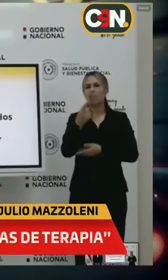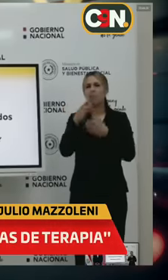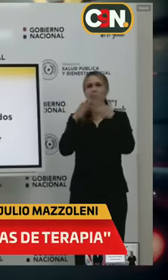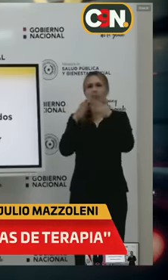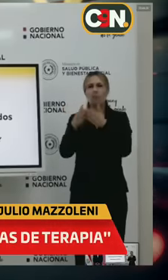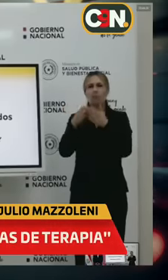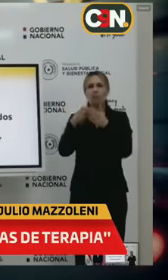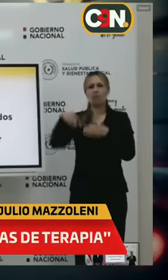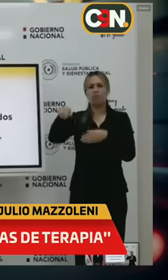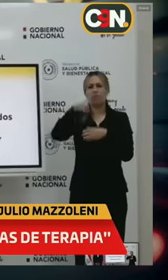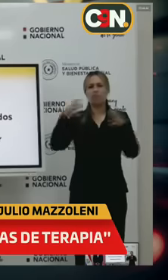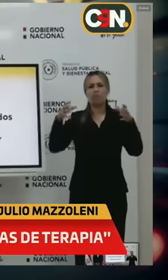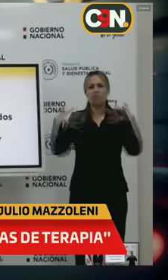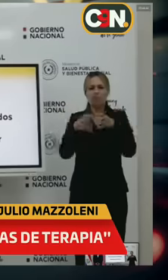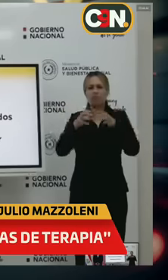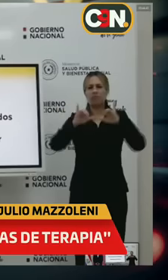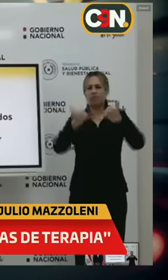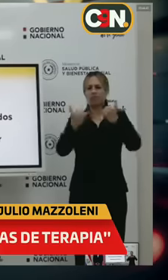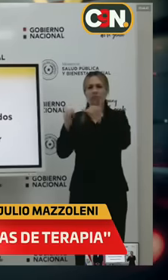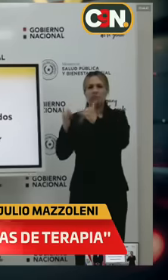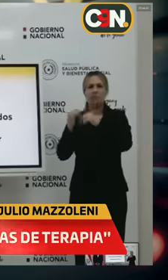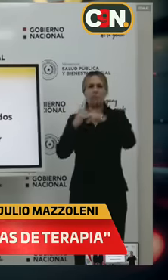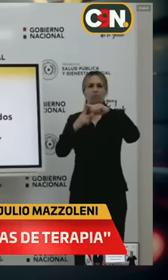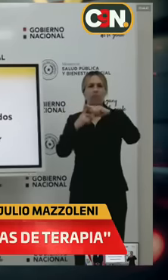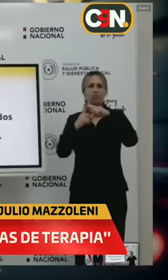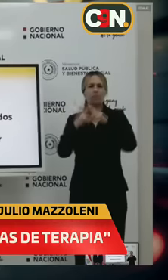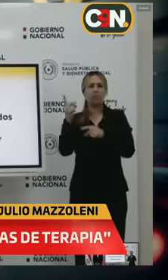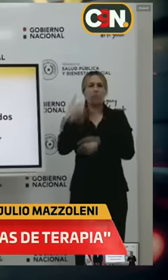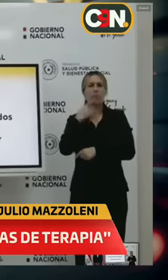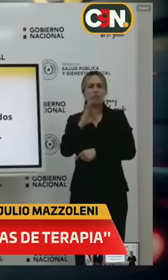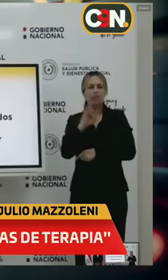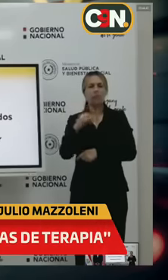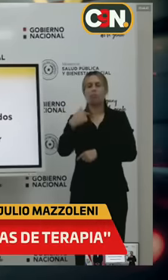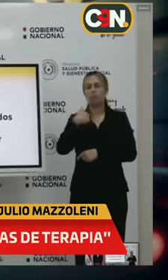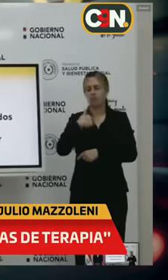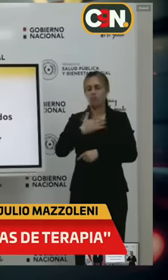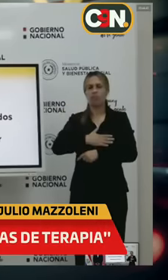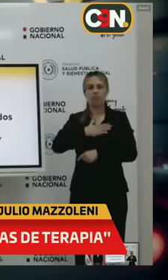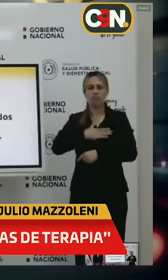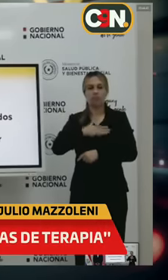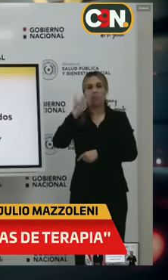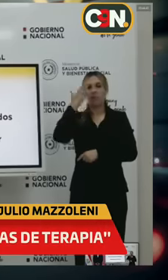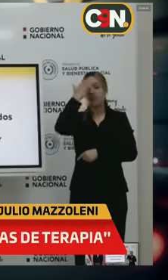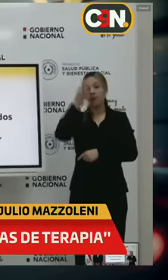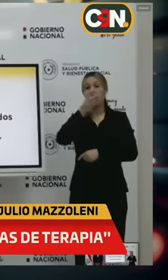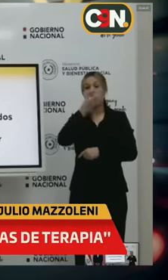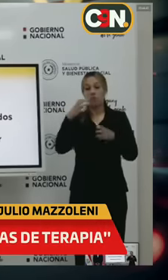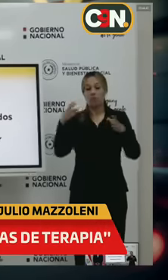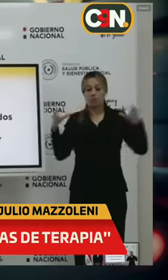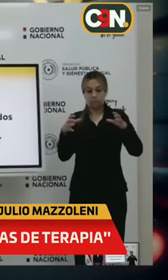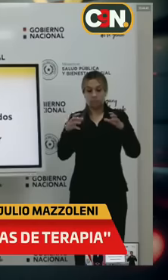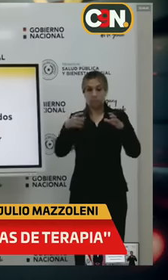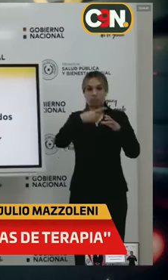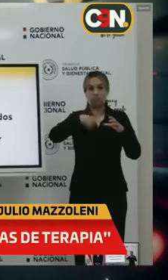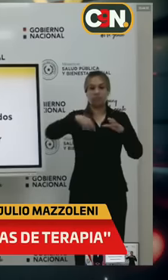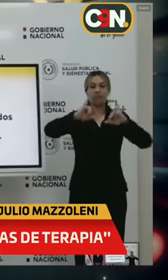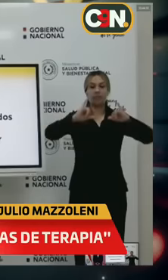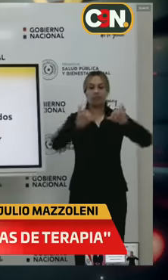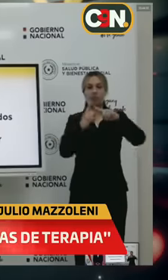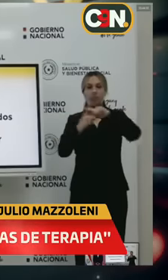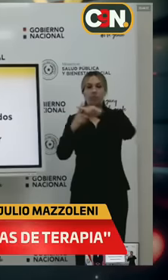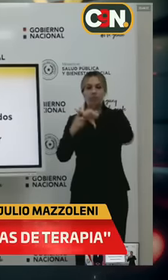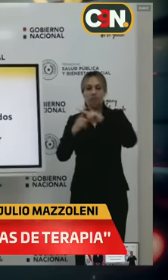es la salida a la pandemia? Estoy 100% de acuerdo. Lo que pasa es que la inmunidad de rebaño supone asumir un